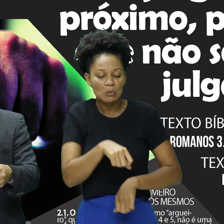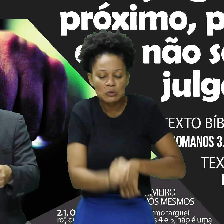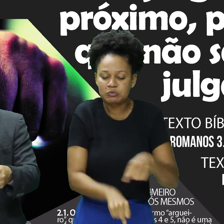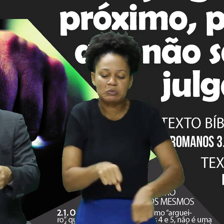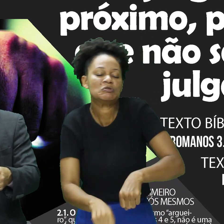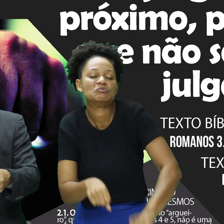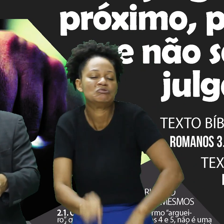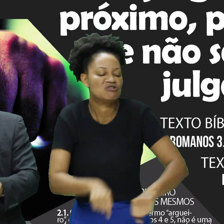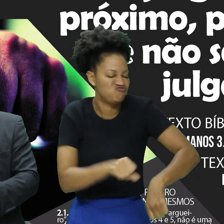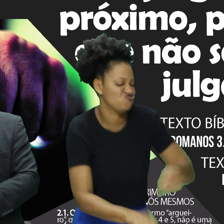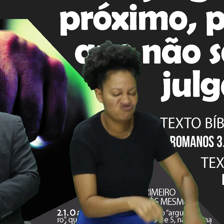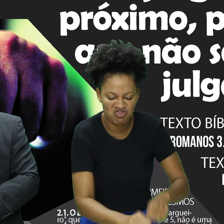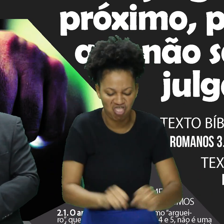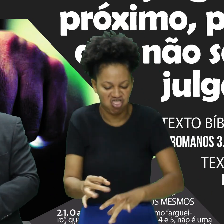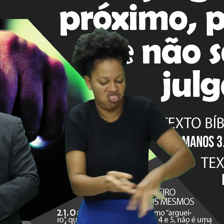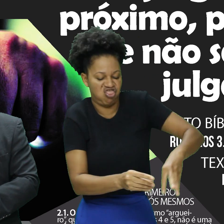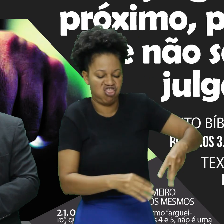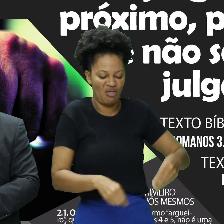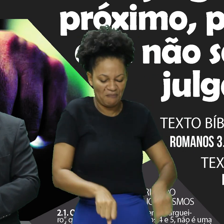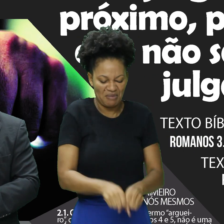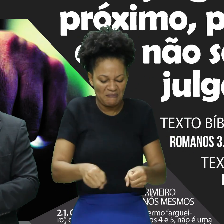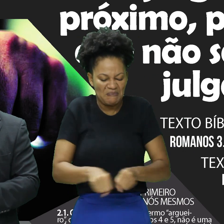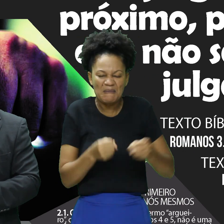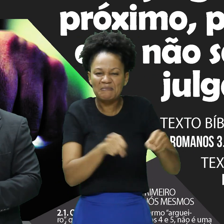vos despedacem.